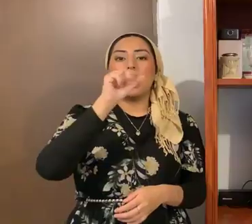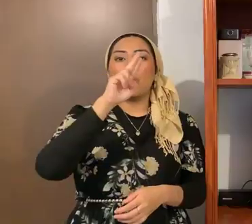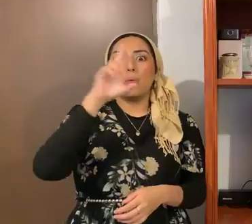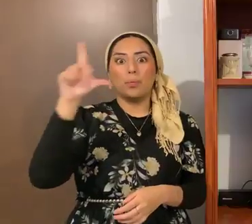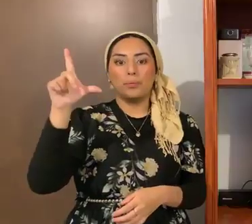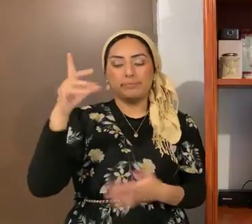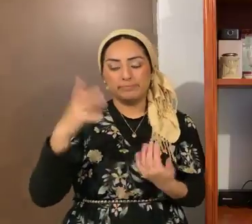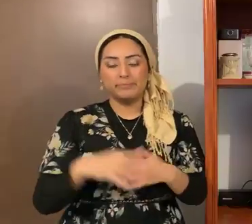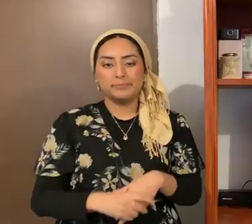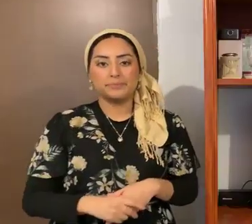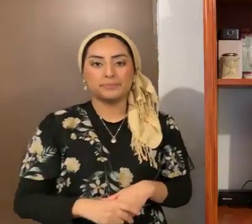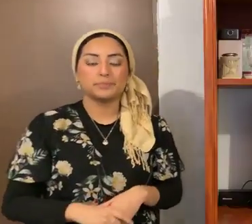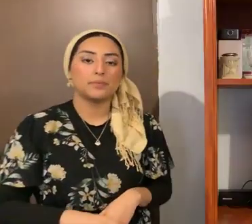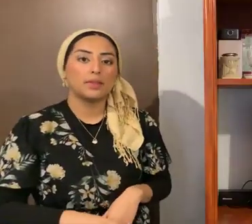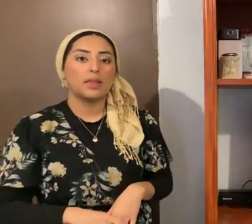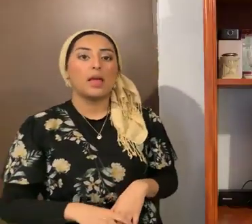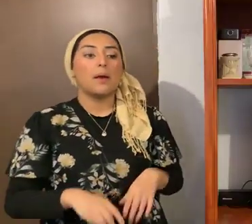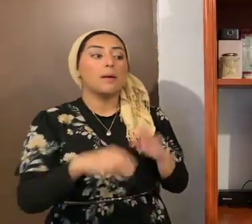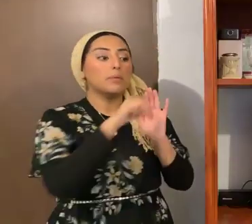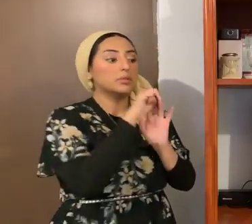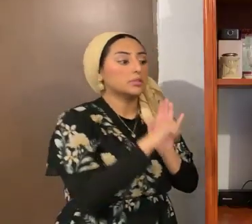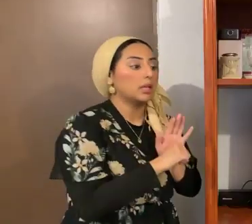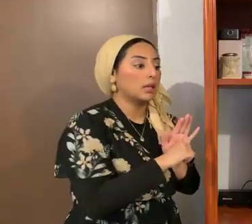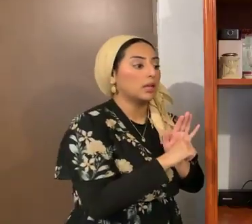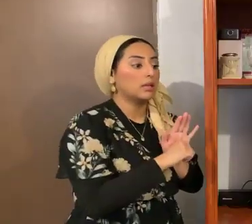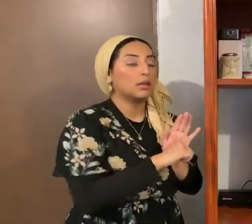esto: tanto Moshe como Samuel,